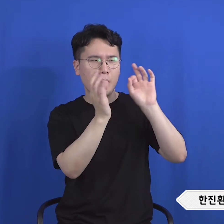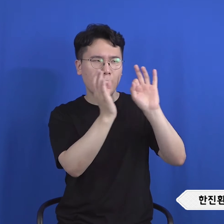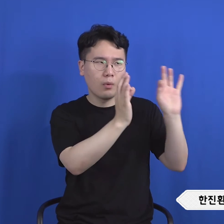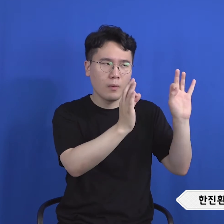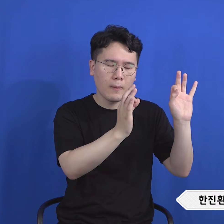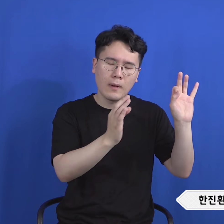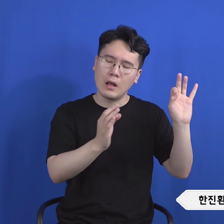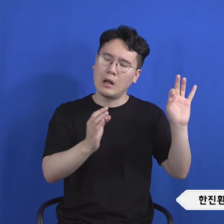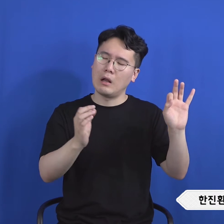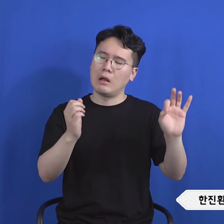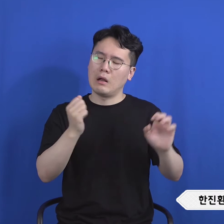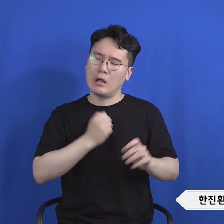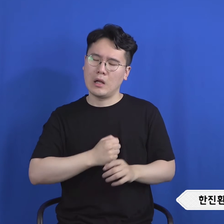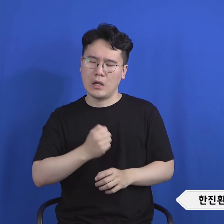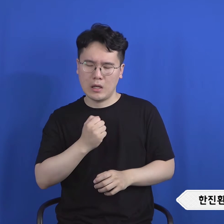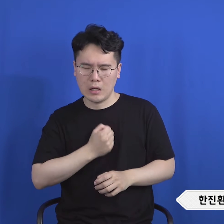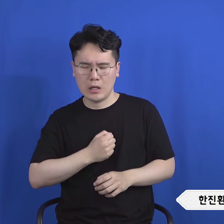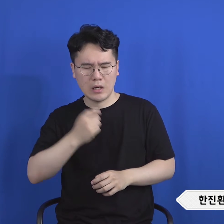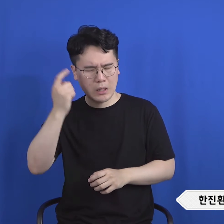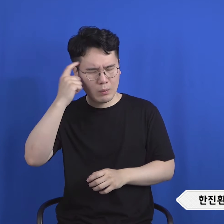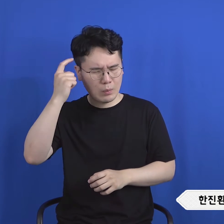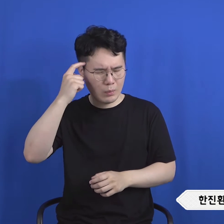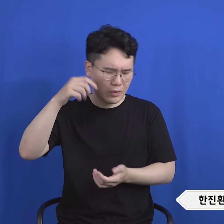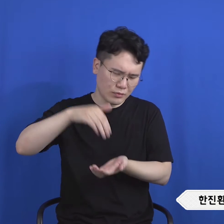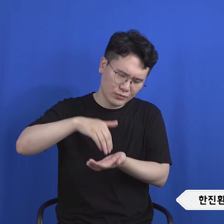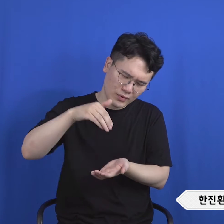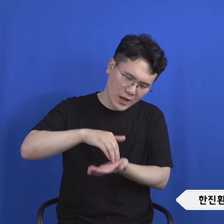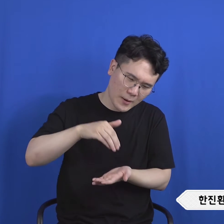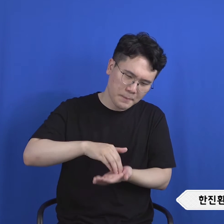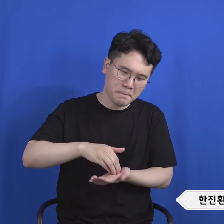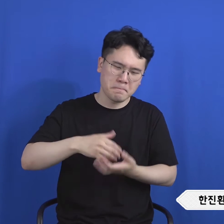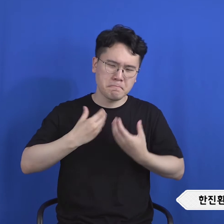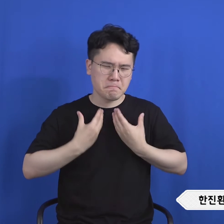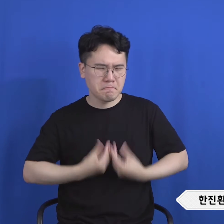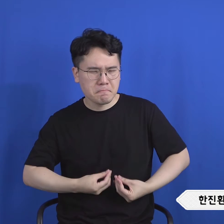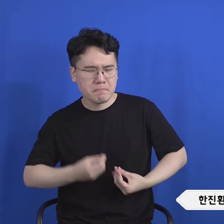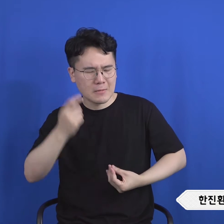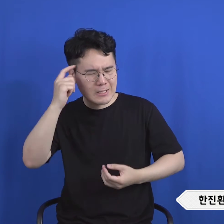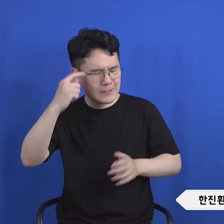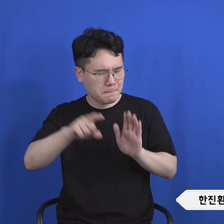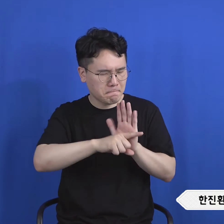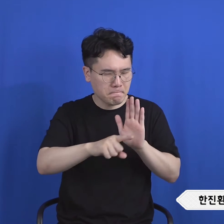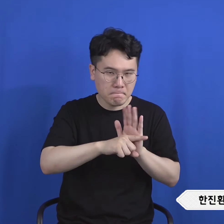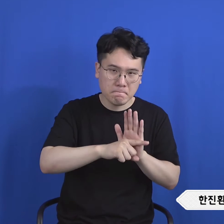대해서 비관하거나 낙심하거나 좌절하거나 그렇게 하지 않습니다.